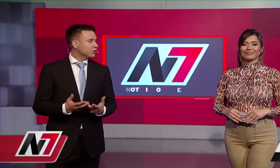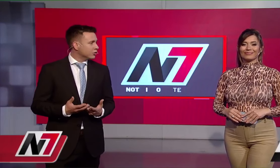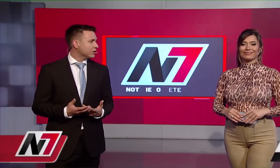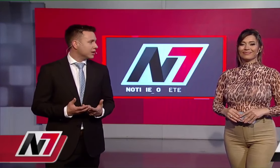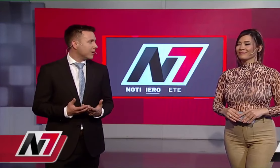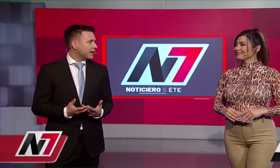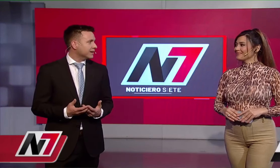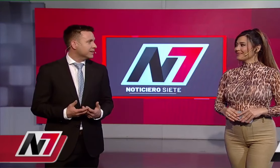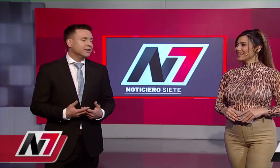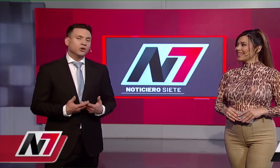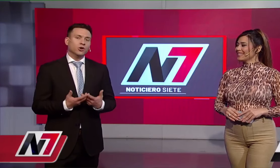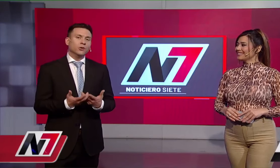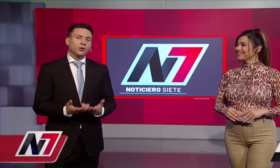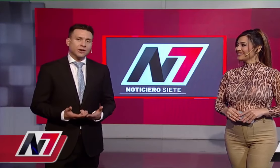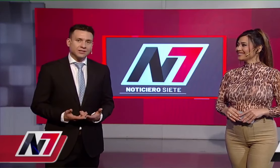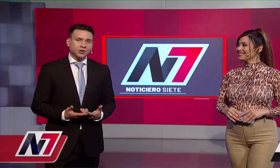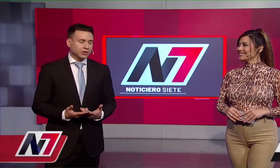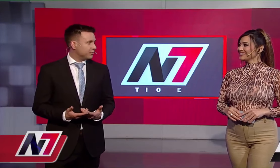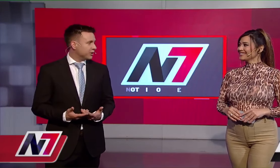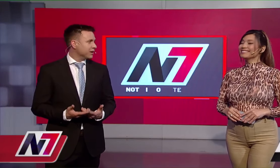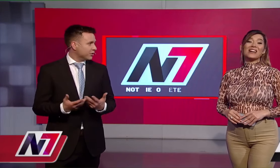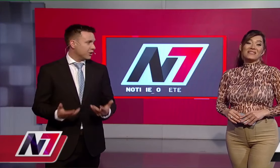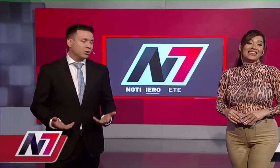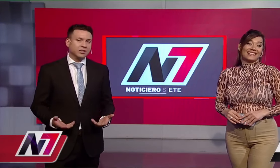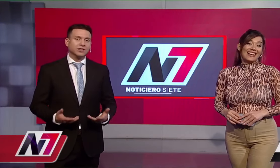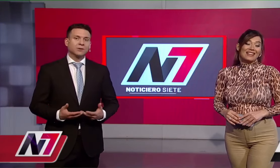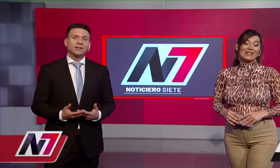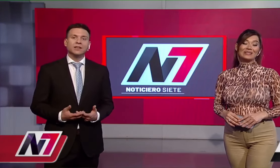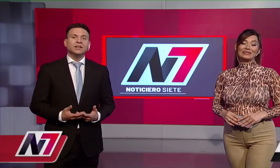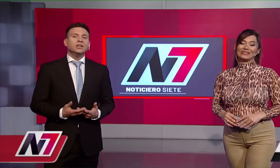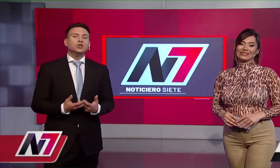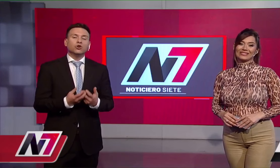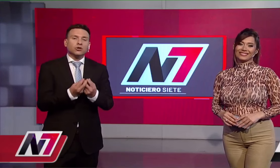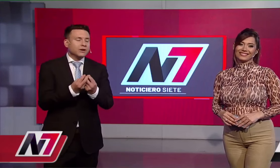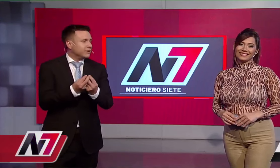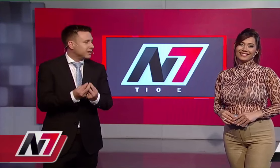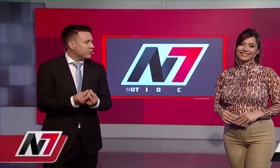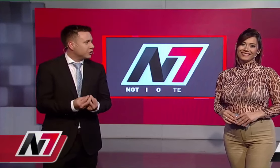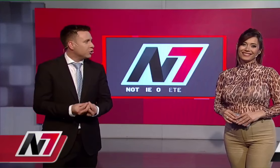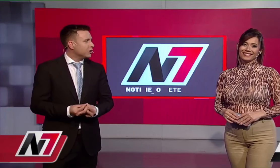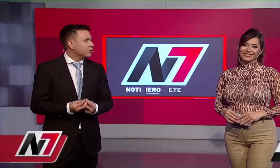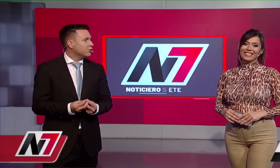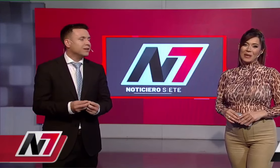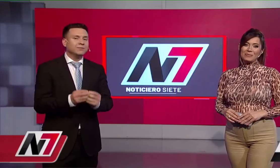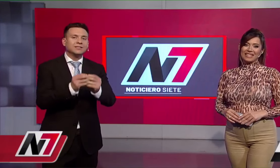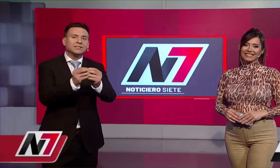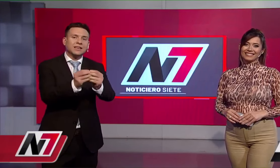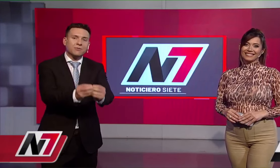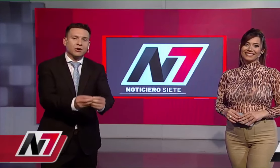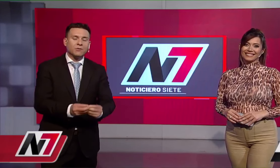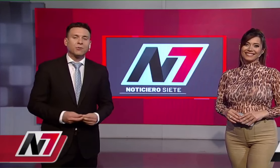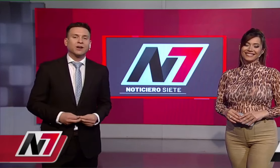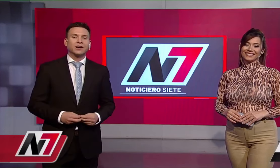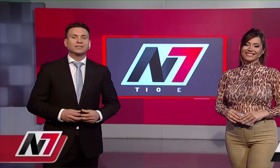con los que trabajan. Sí. Lo digo por Nancy Cortés, por ejemplo, también, que es nuestra intérprete. Y todos los días me trae una historia, todos los días me dice, che, busquemos por acá. Así